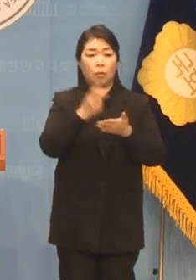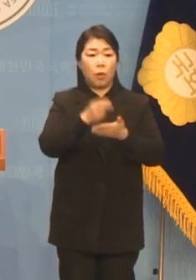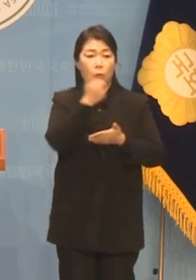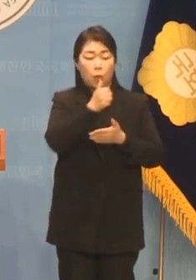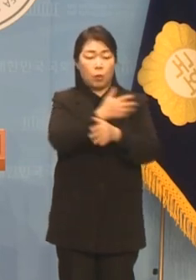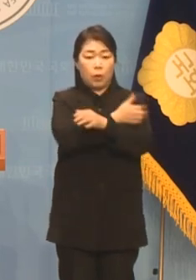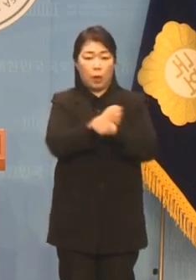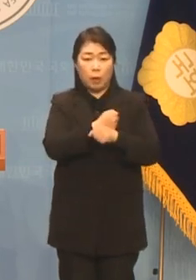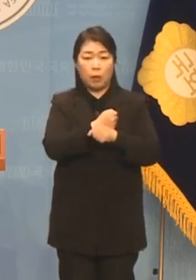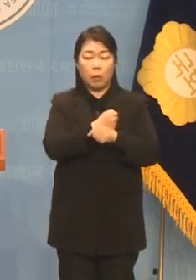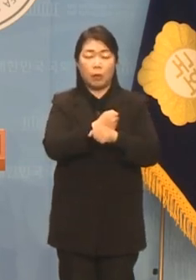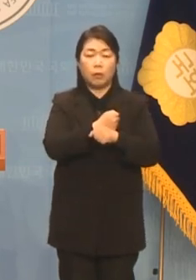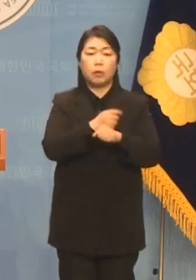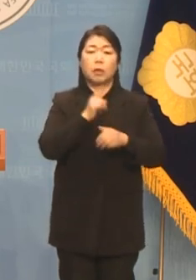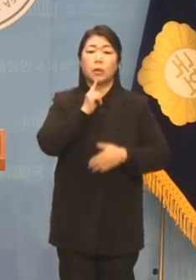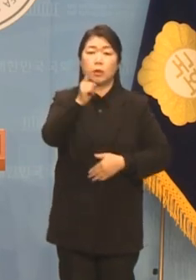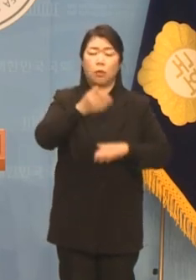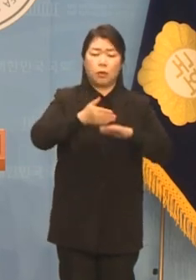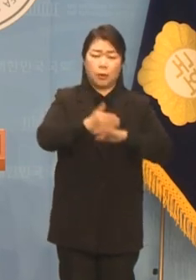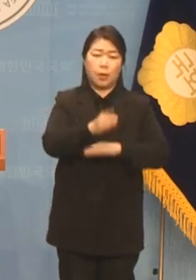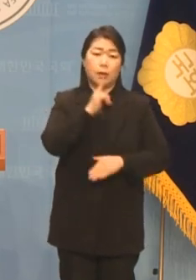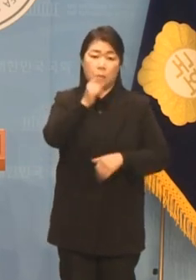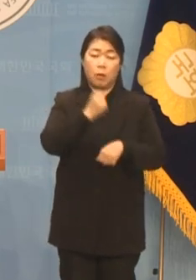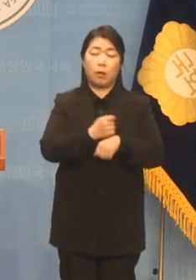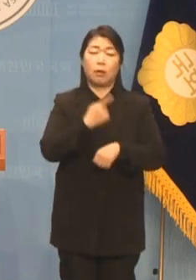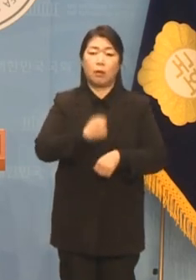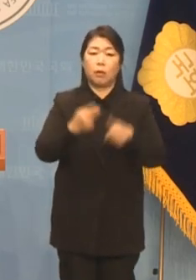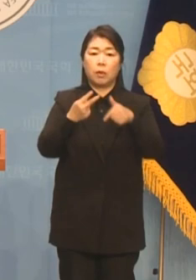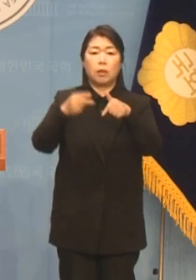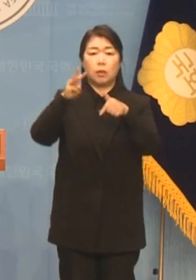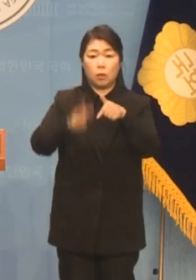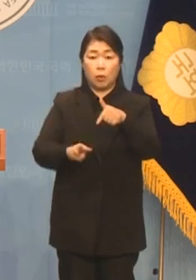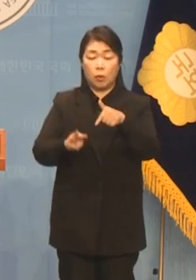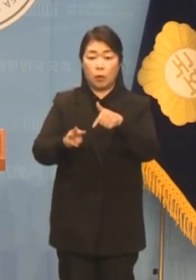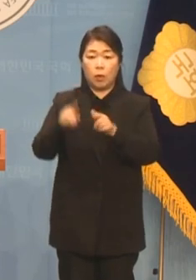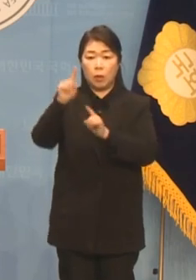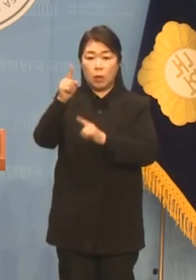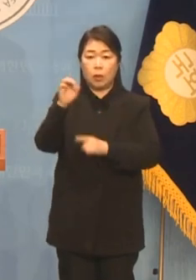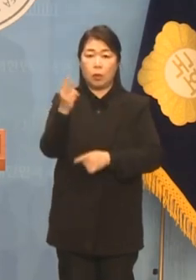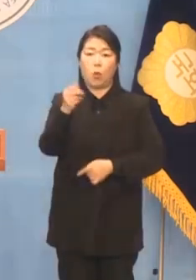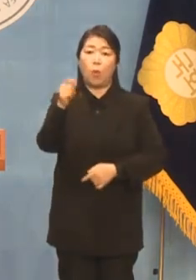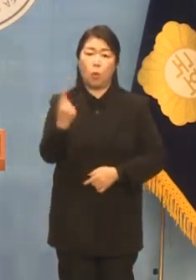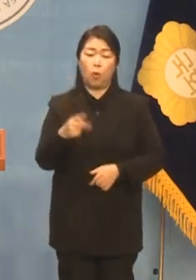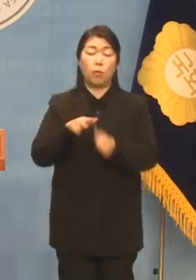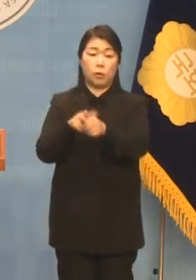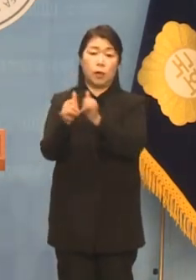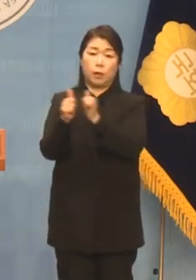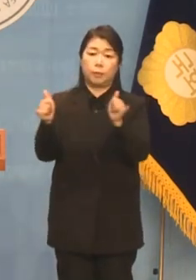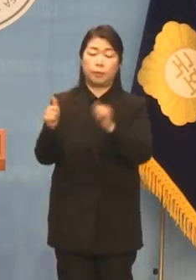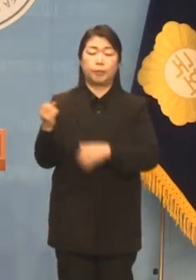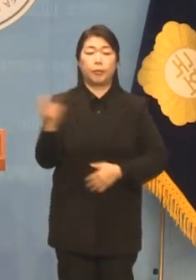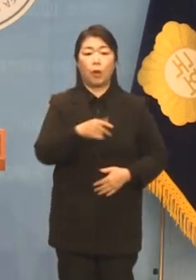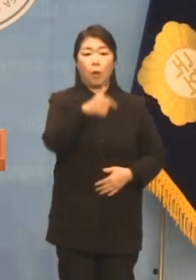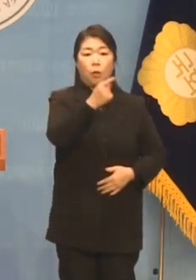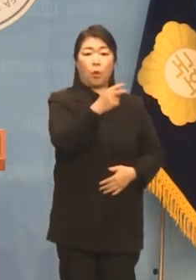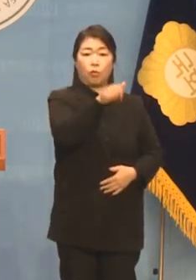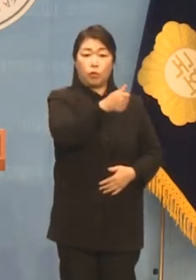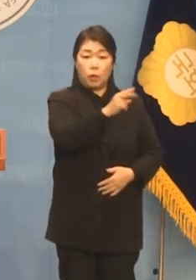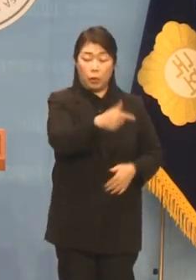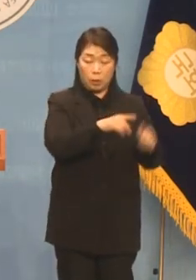신고한 어 인천 서의이 후보 노무현 전 대통령을